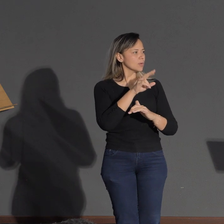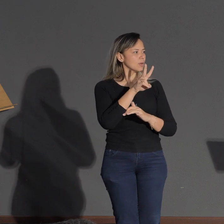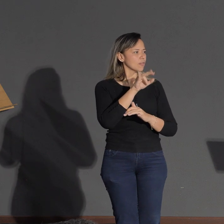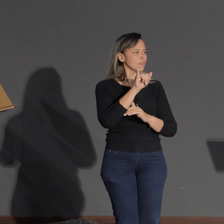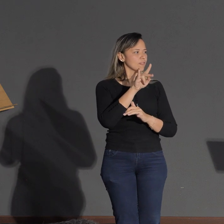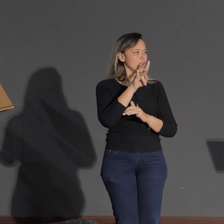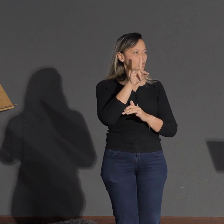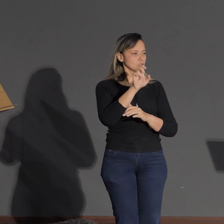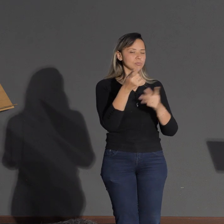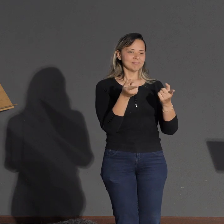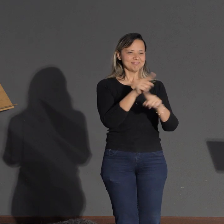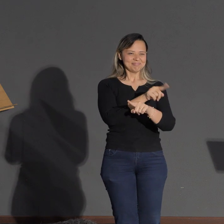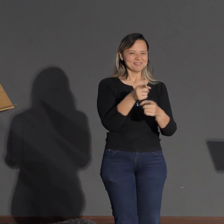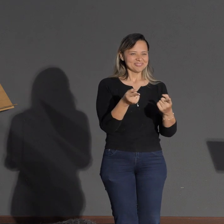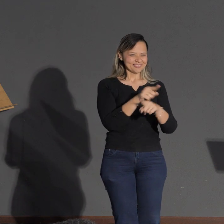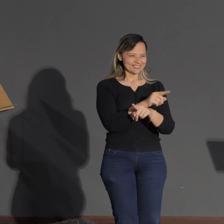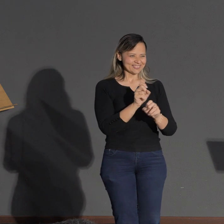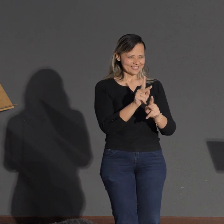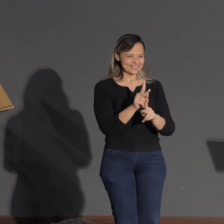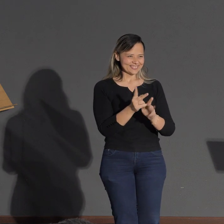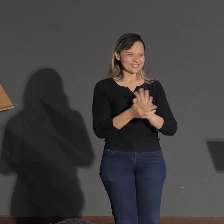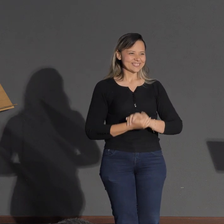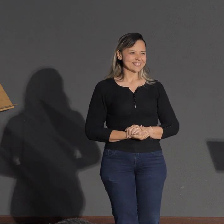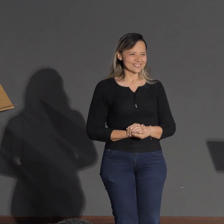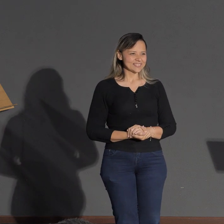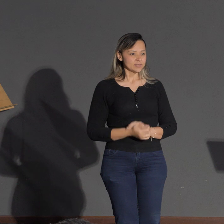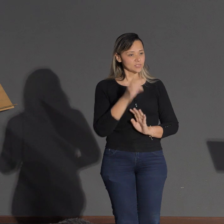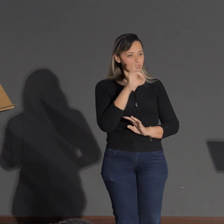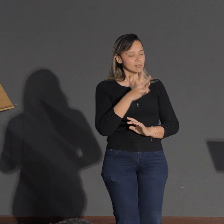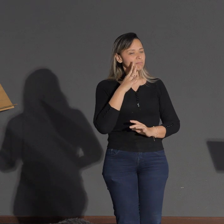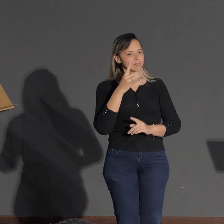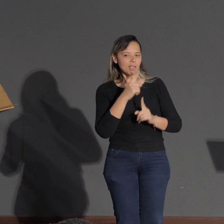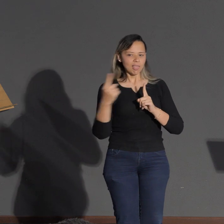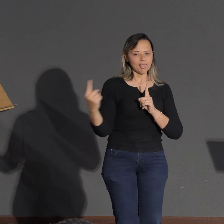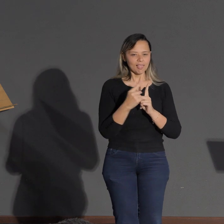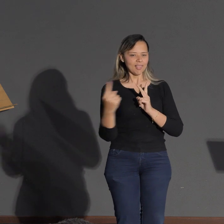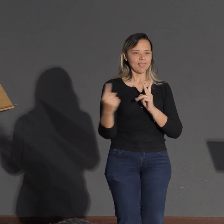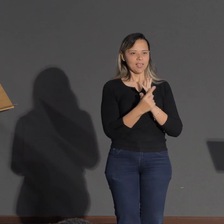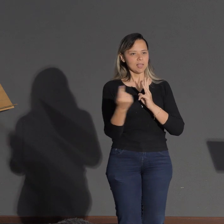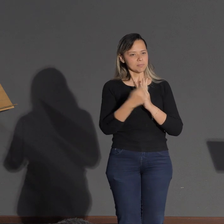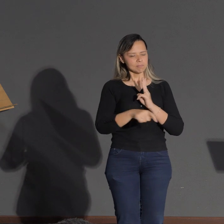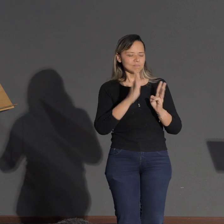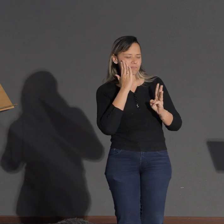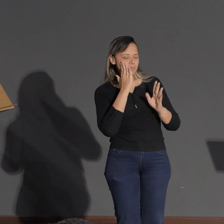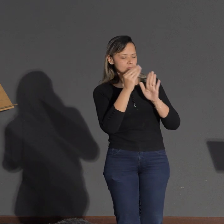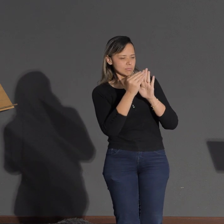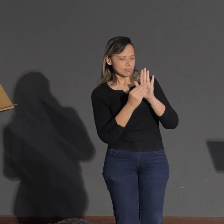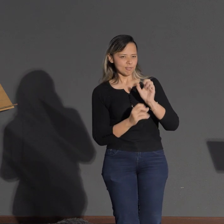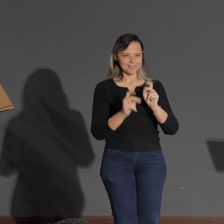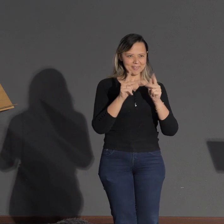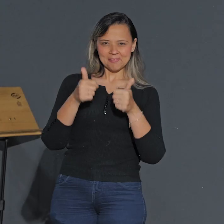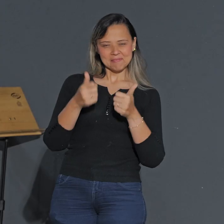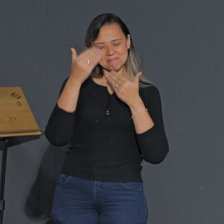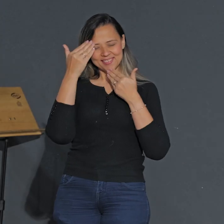Vivaldi, correto? Ao contrário, né? Estou sem um papel aqui. Só para eu não ficar vindo e voltando, aí vocês já sabem o repertório todo, tá